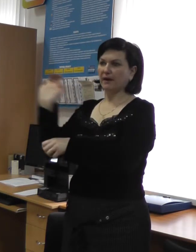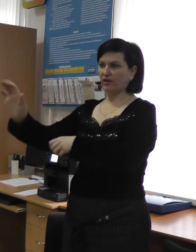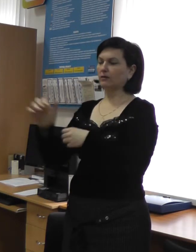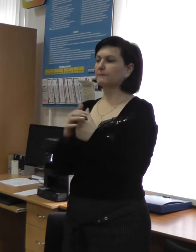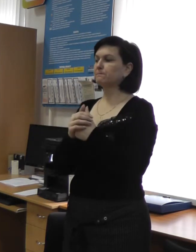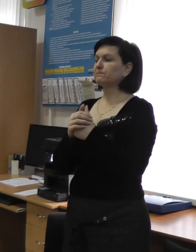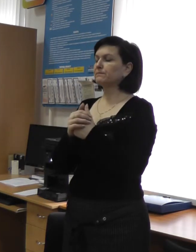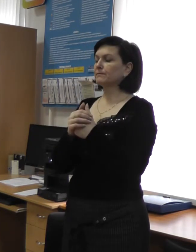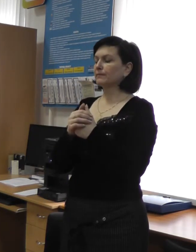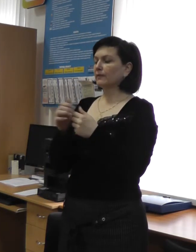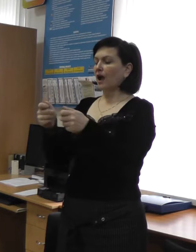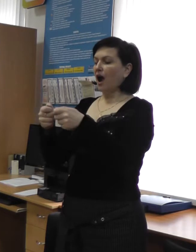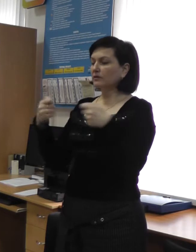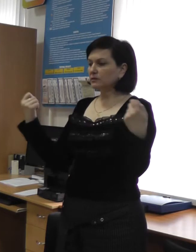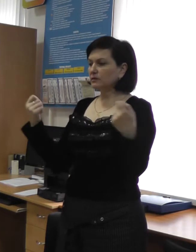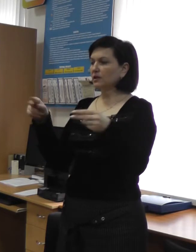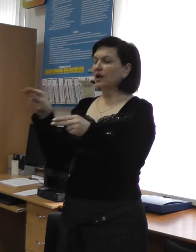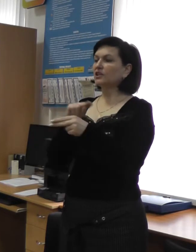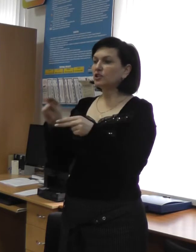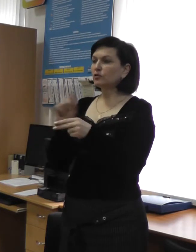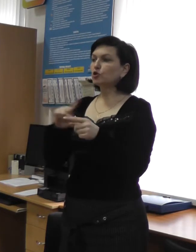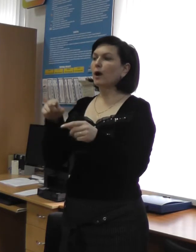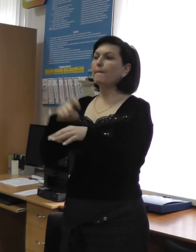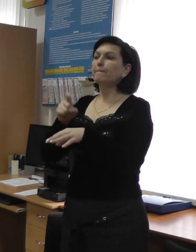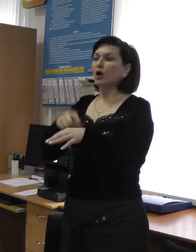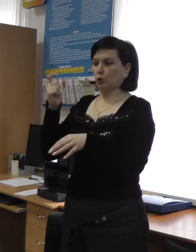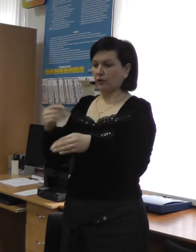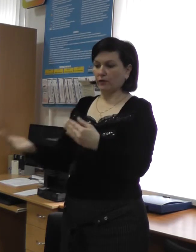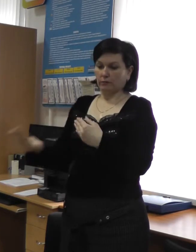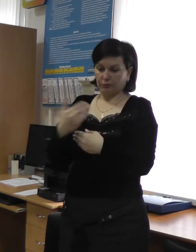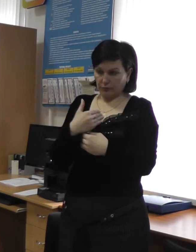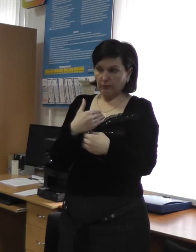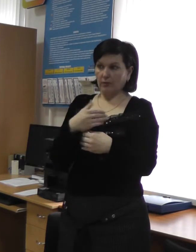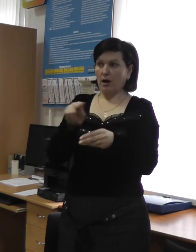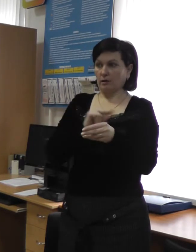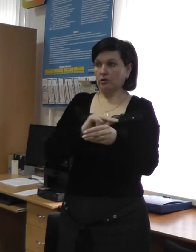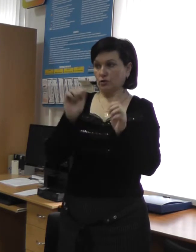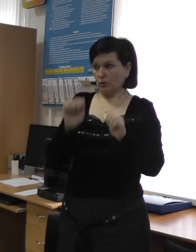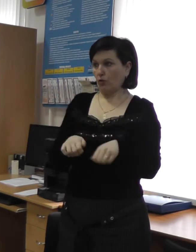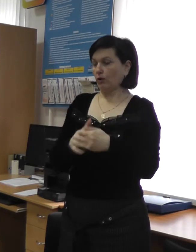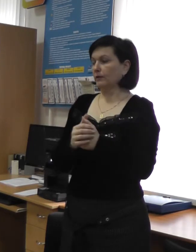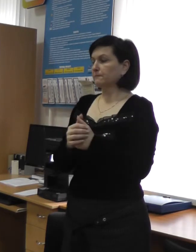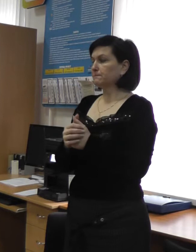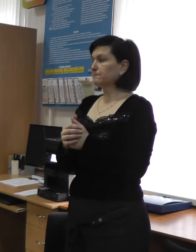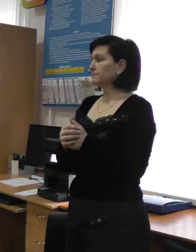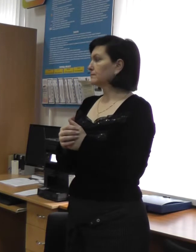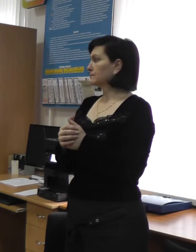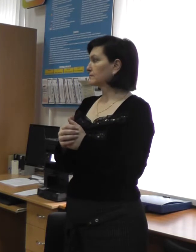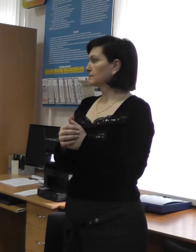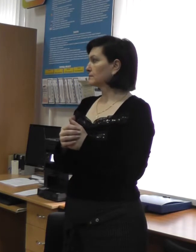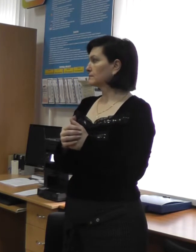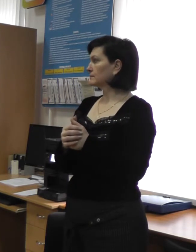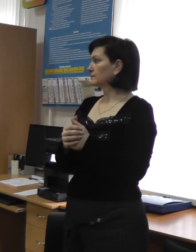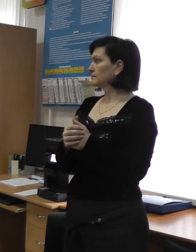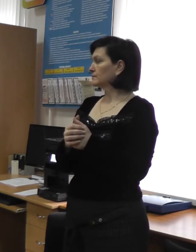открытие лечебниц для приходящих больных, то есть в наше время, как мы сейчас ходим в поликлинику. Это был прообраз нашей